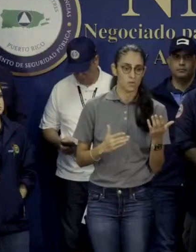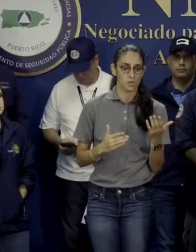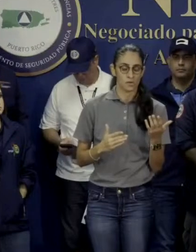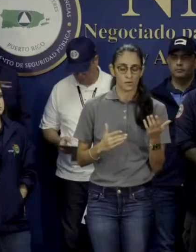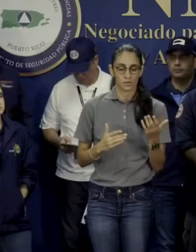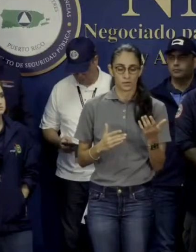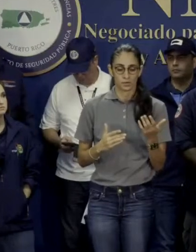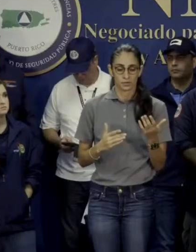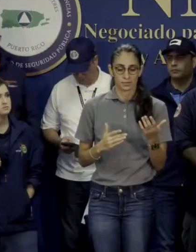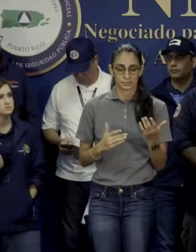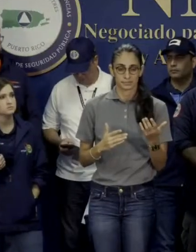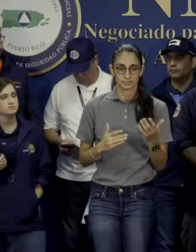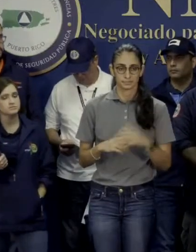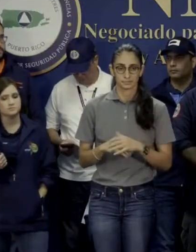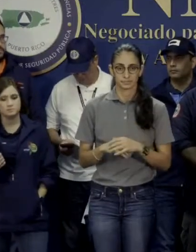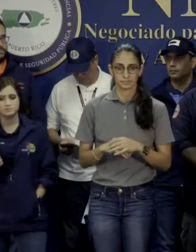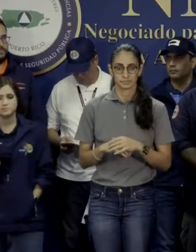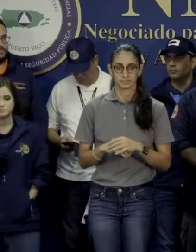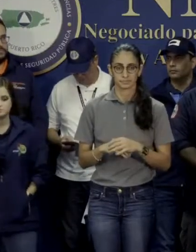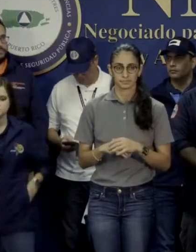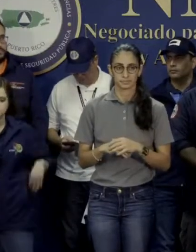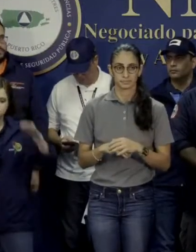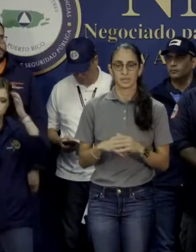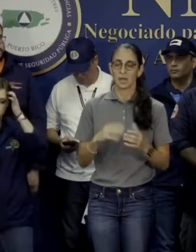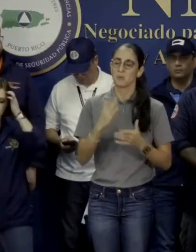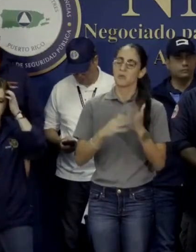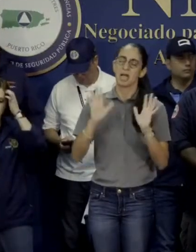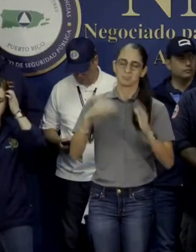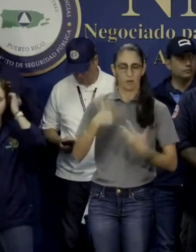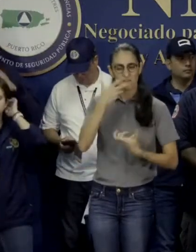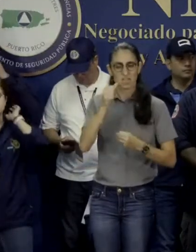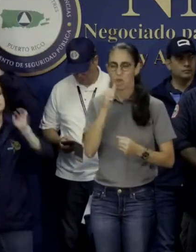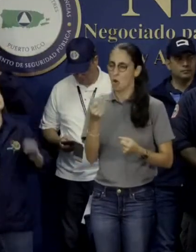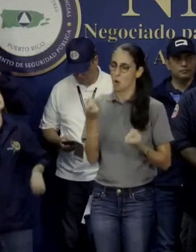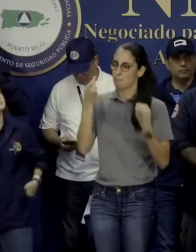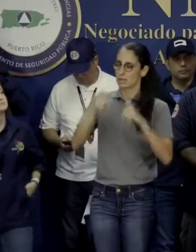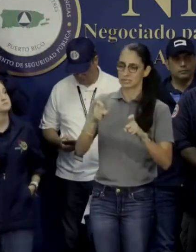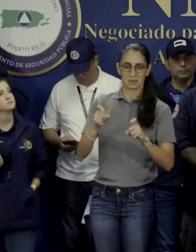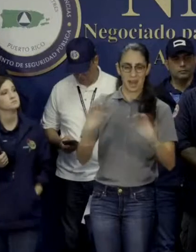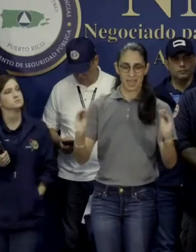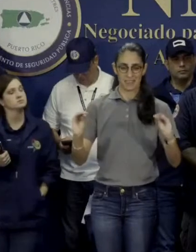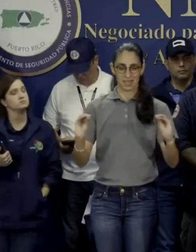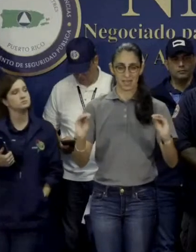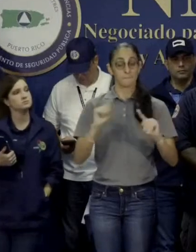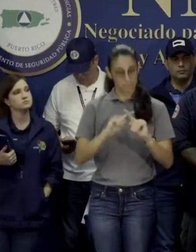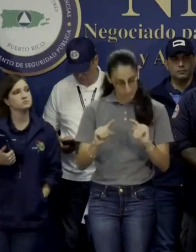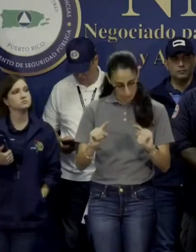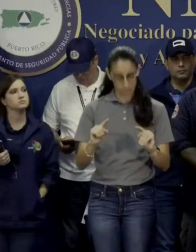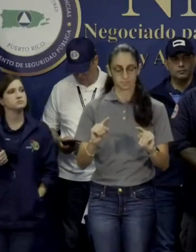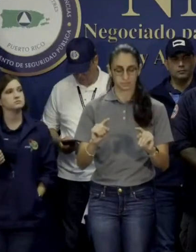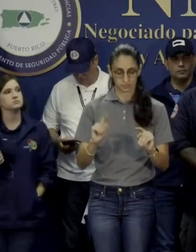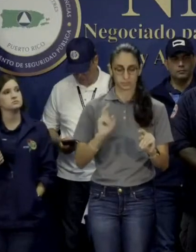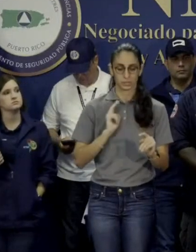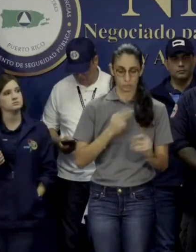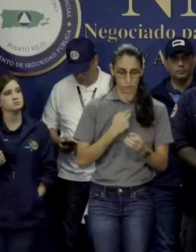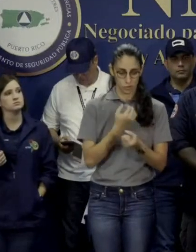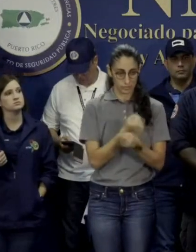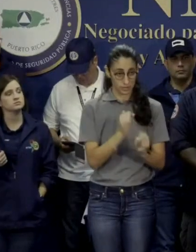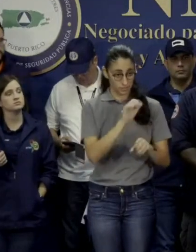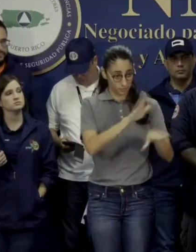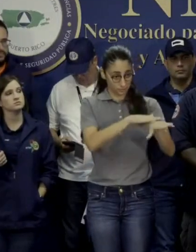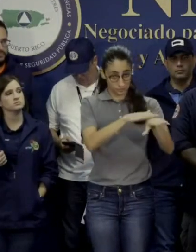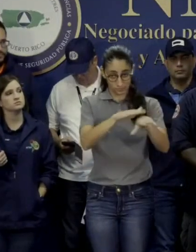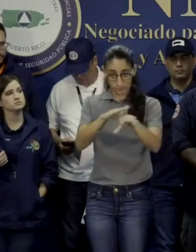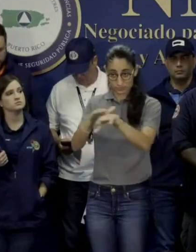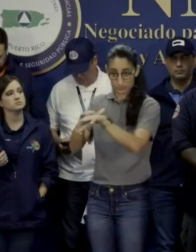la sobreconfianza de que no iban a ser afectados. Pero aprovechamos la oportunidad para recomendar a todas esas